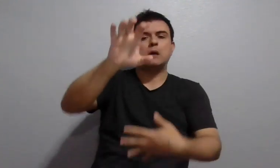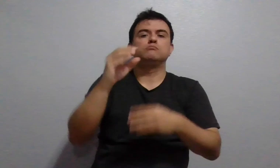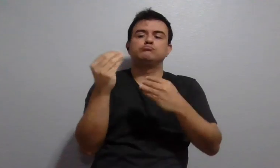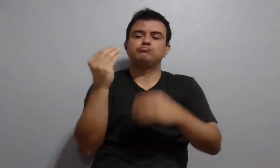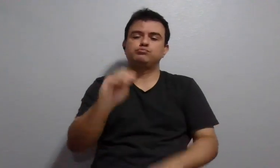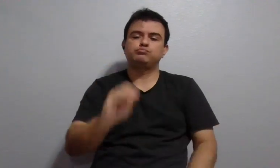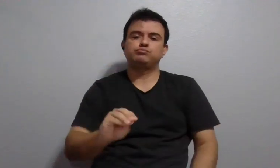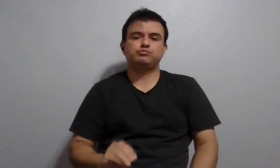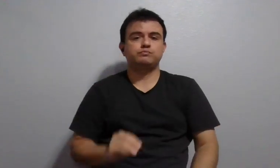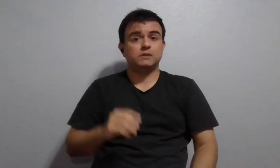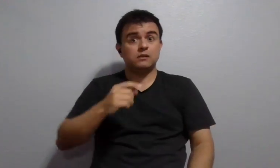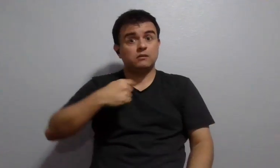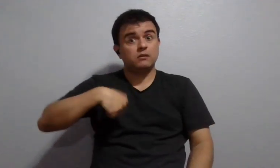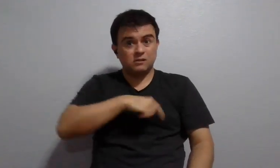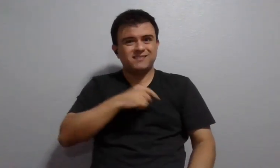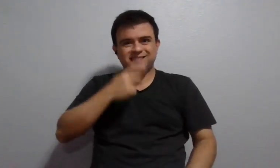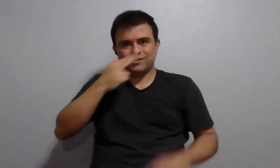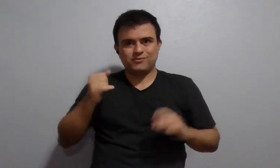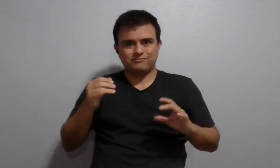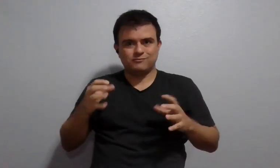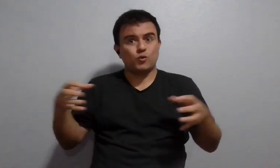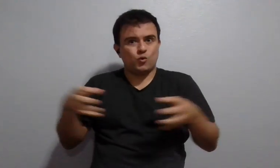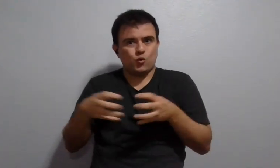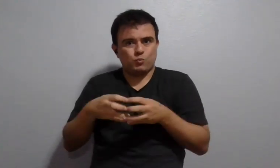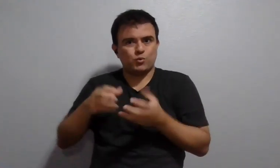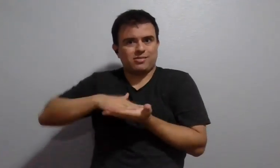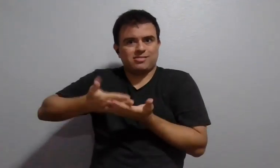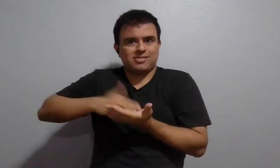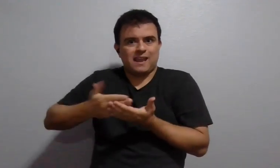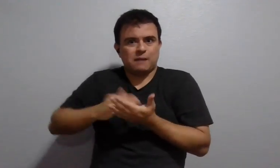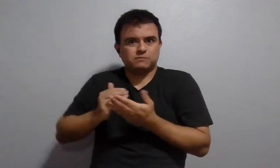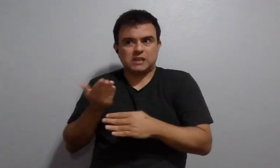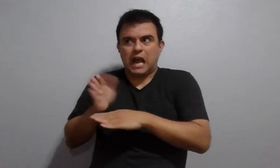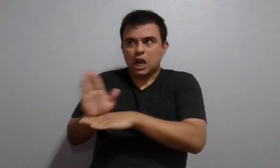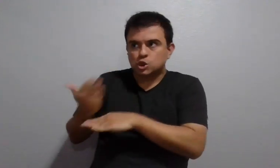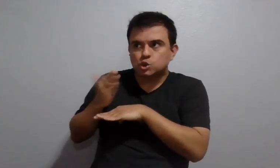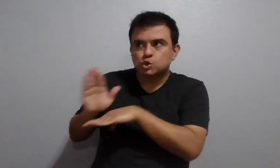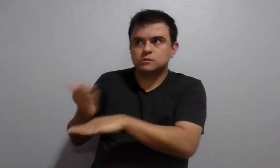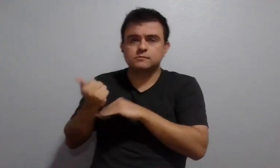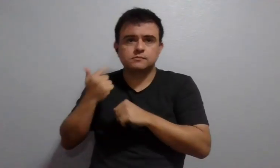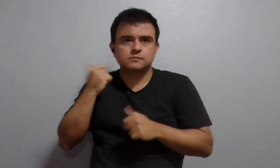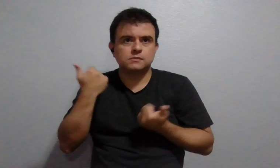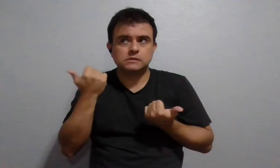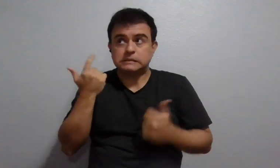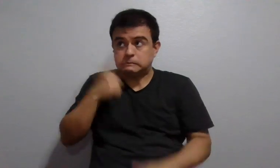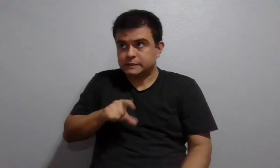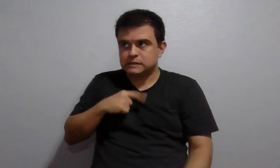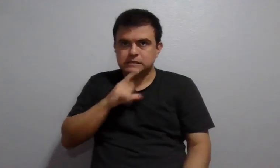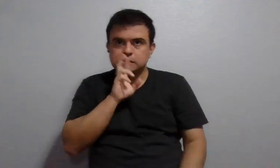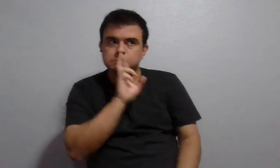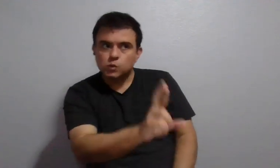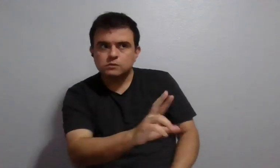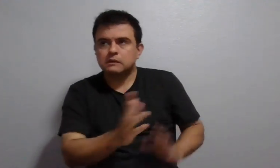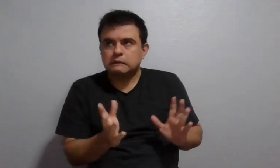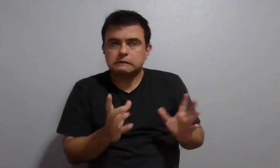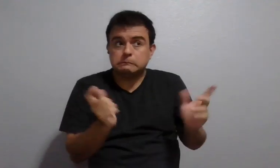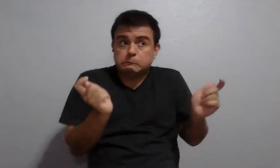nessa corrente de intérpretes, dar conta de responder o que for competência, né, o que for possível, né, na